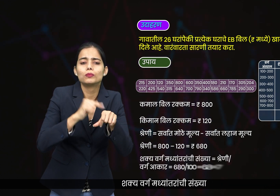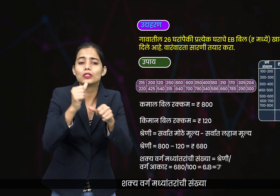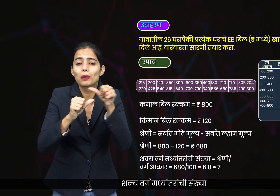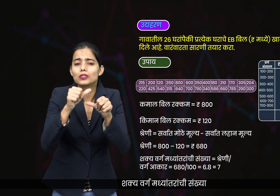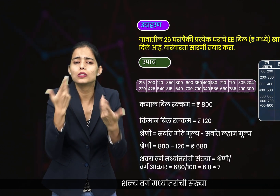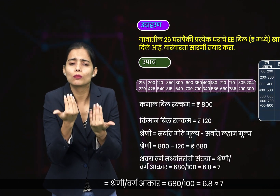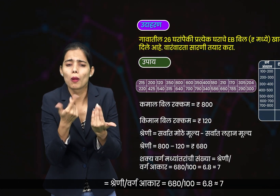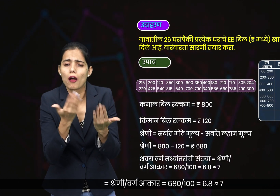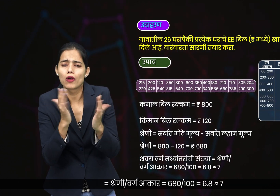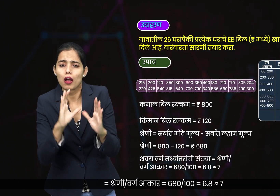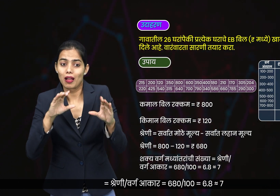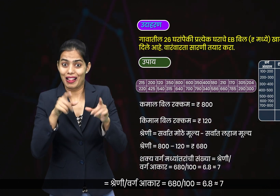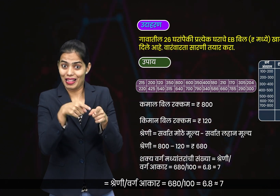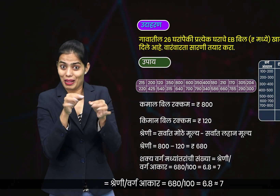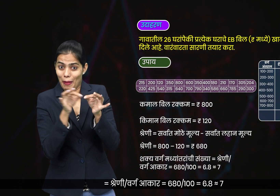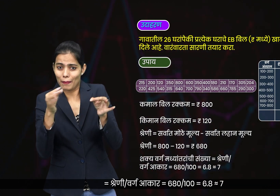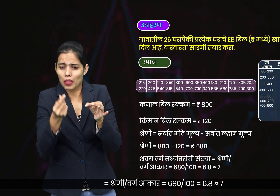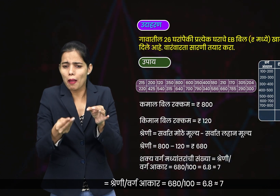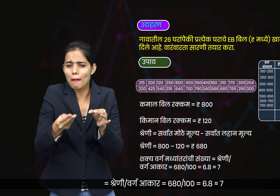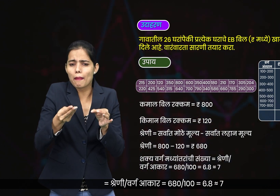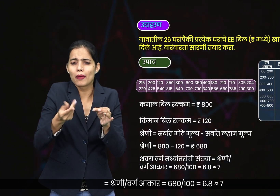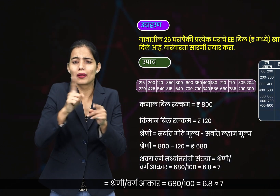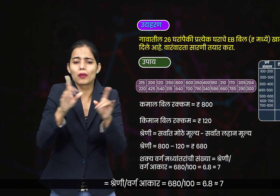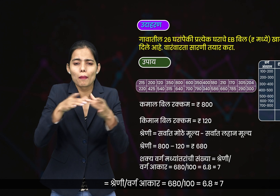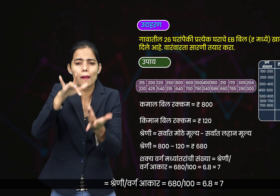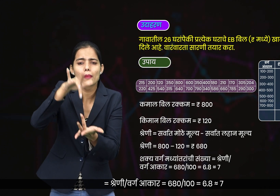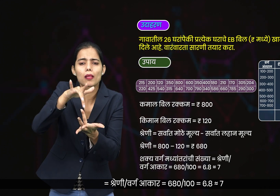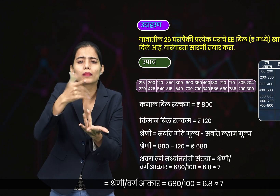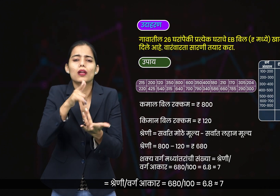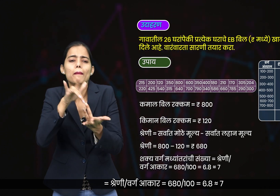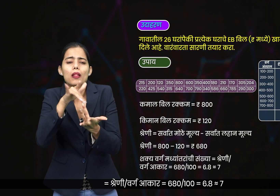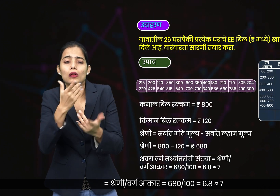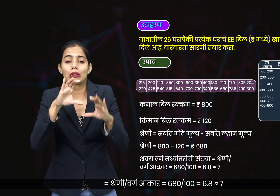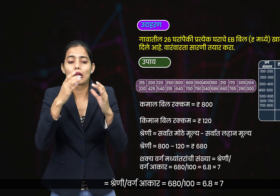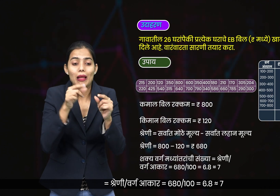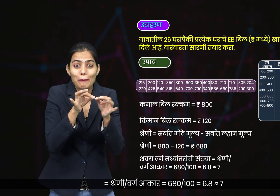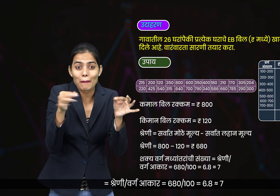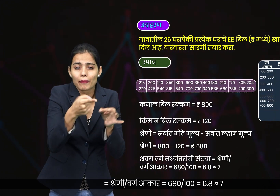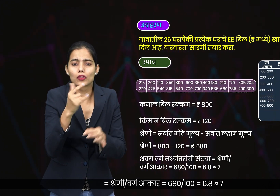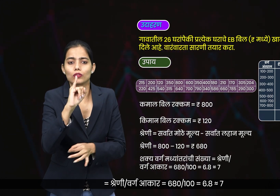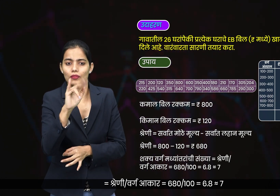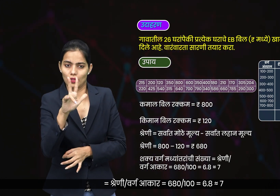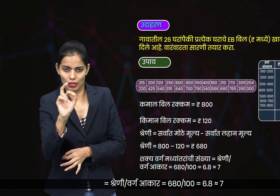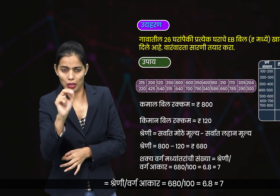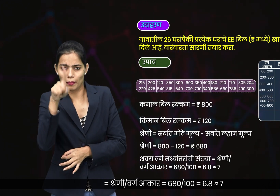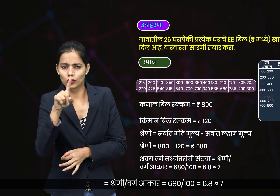संख्या बरोबर श्रेणी किंवा वर्ग आकार बरोबर 680 भागिले 100 बरोबर